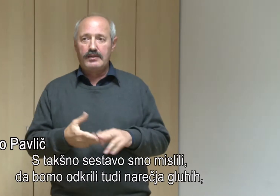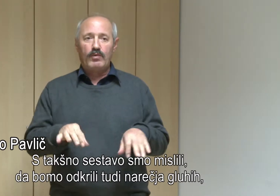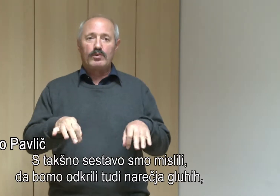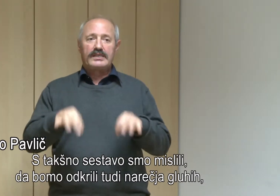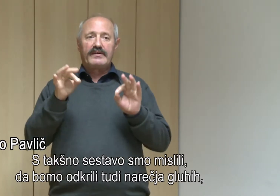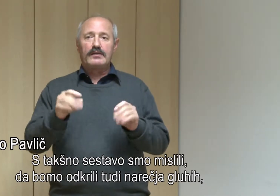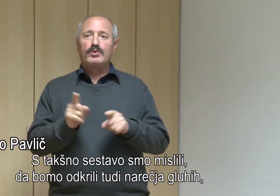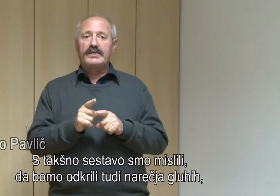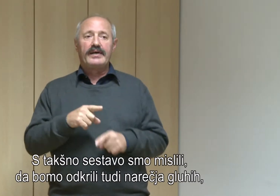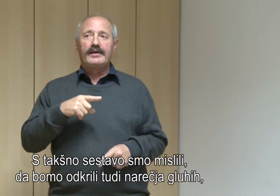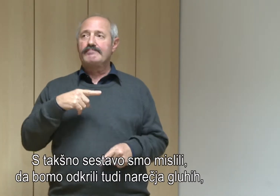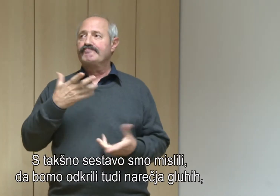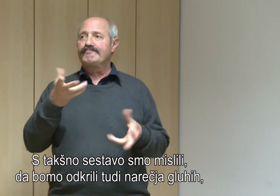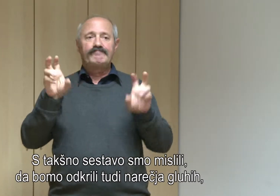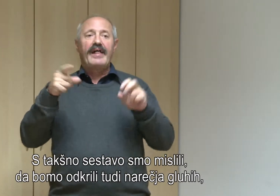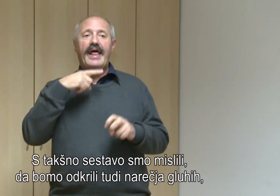način odkrili tudi